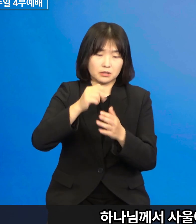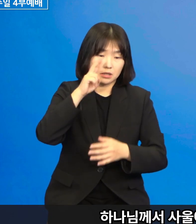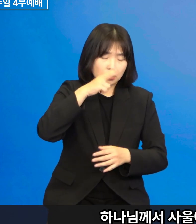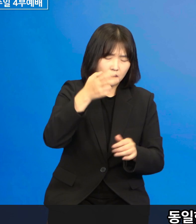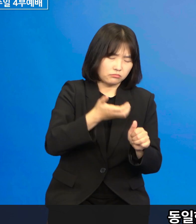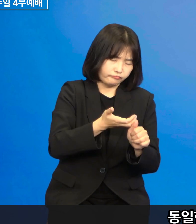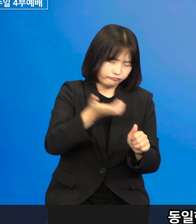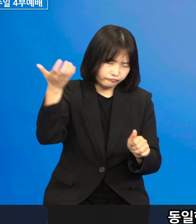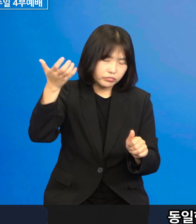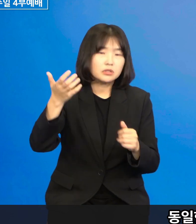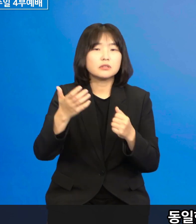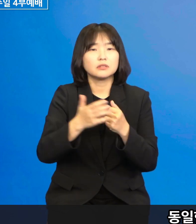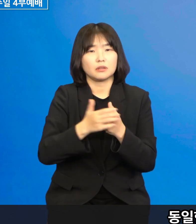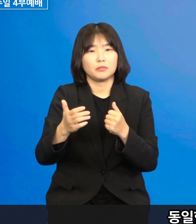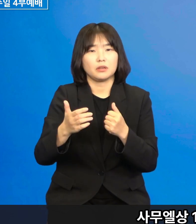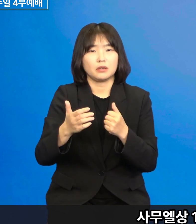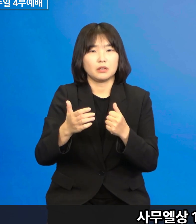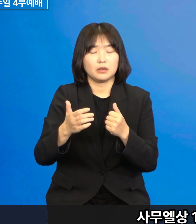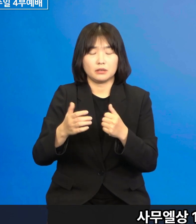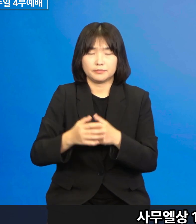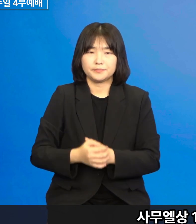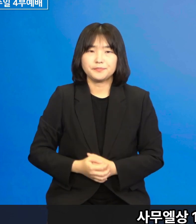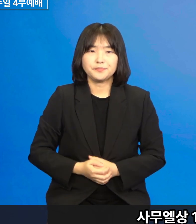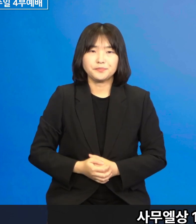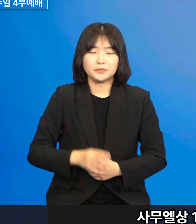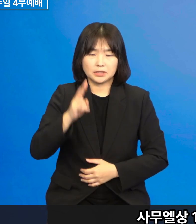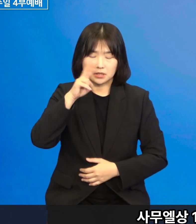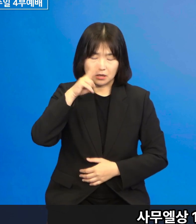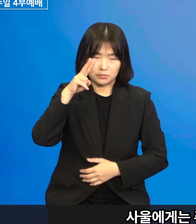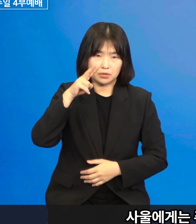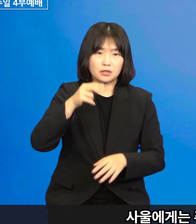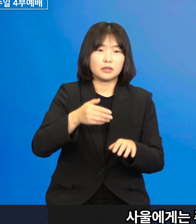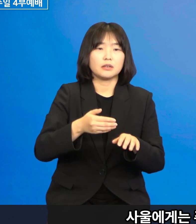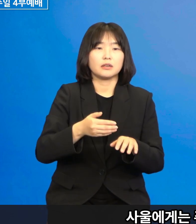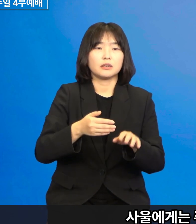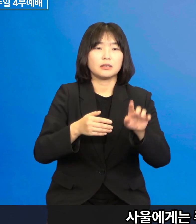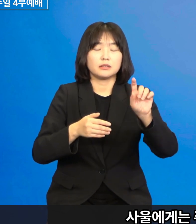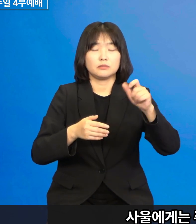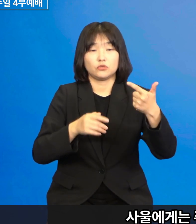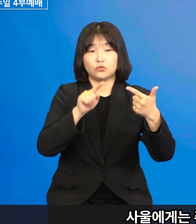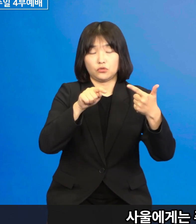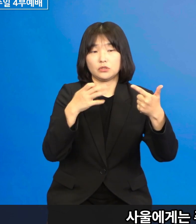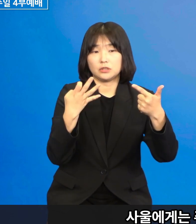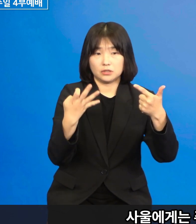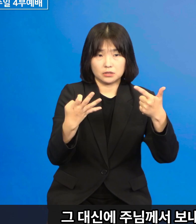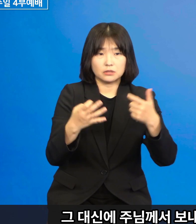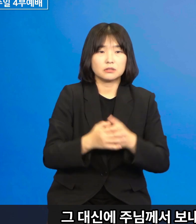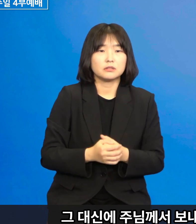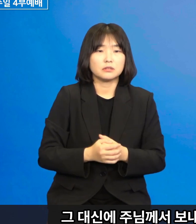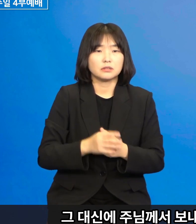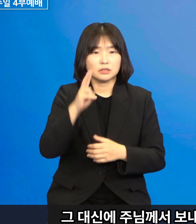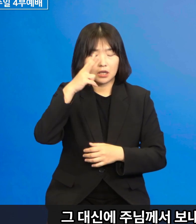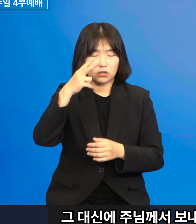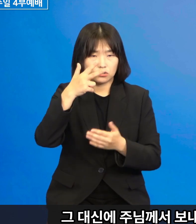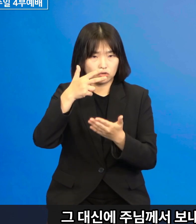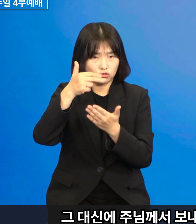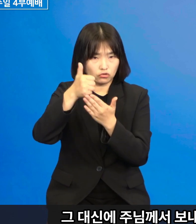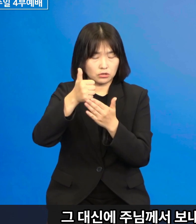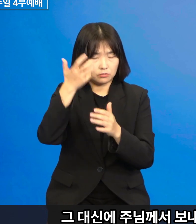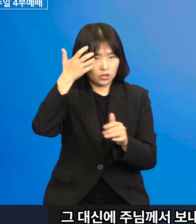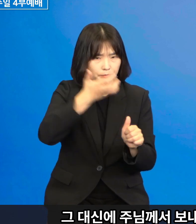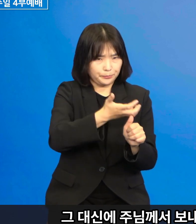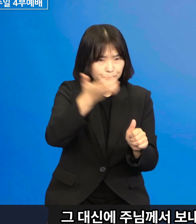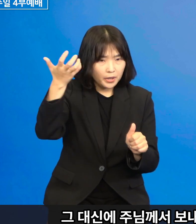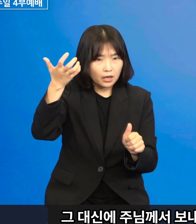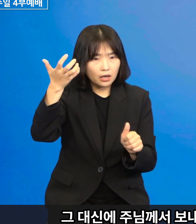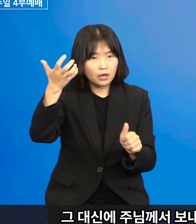때문에 동일한 이유예요. 사무엘상 16장 14절입니다. 사울에게는 주님의 영이 떠났고 그 대신에 주님께서 보내신 악한